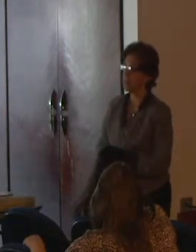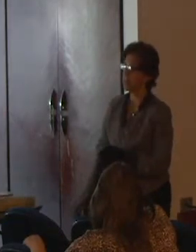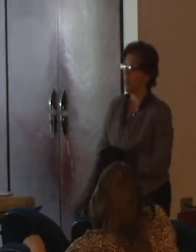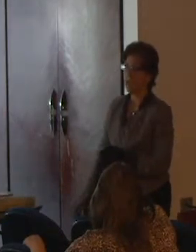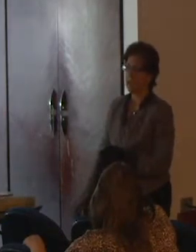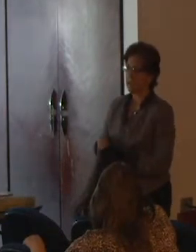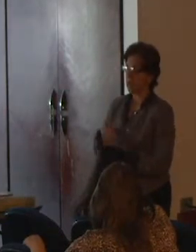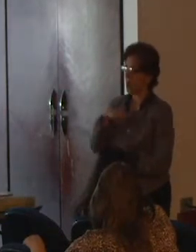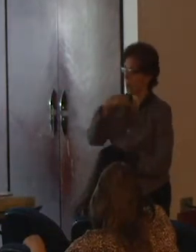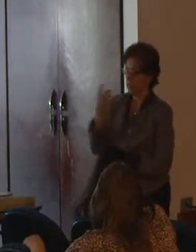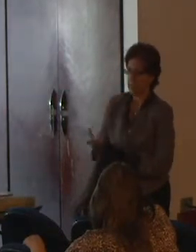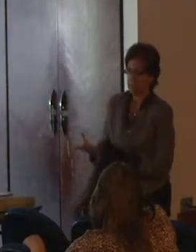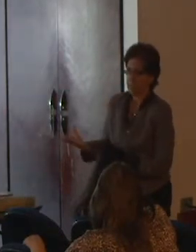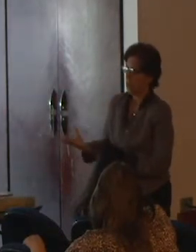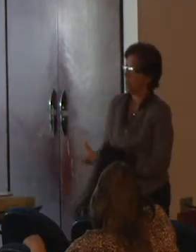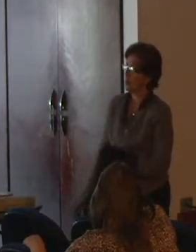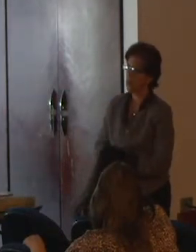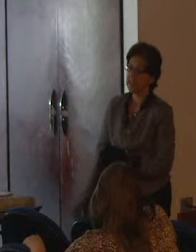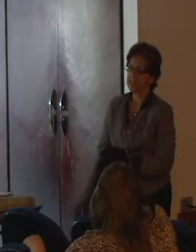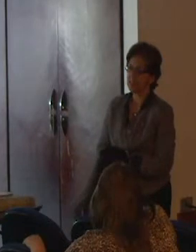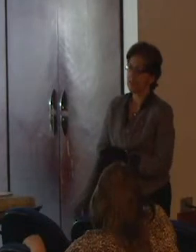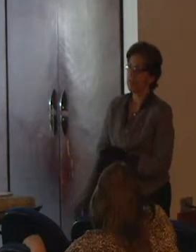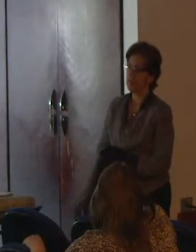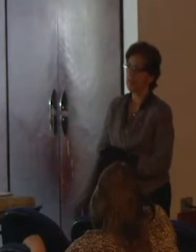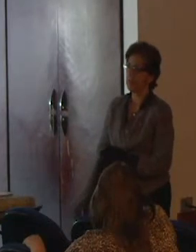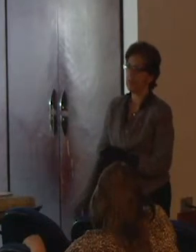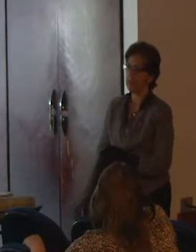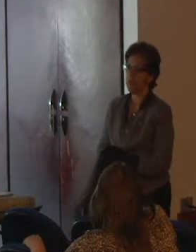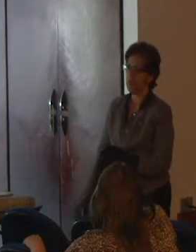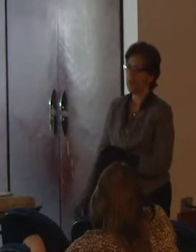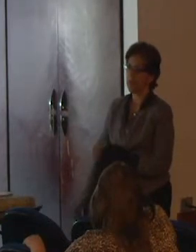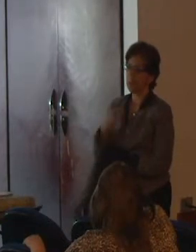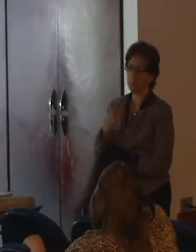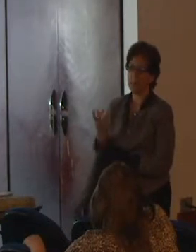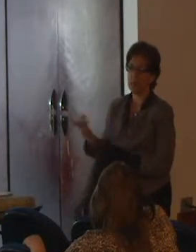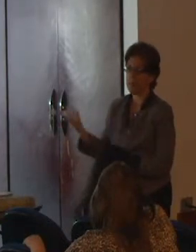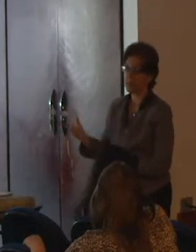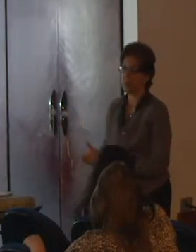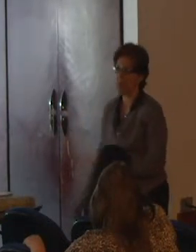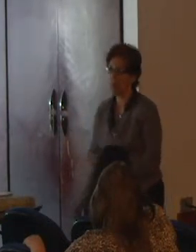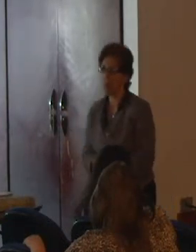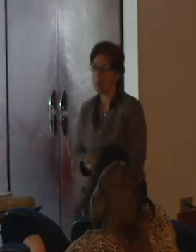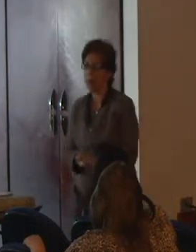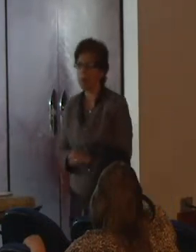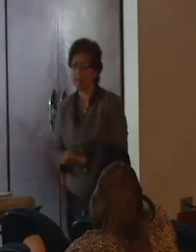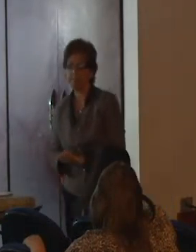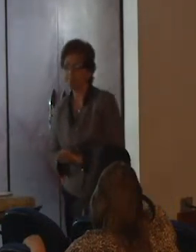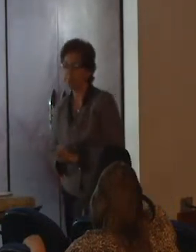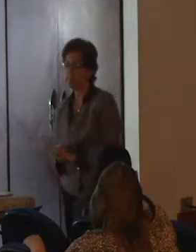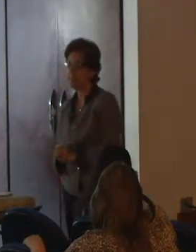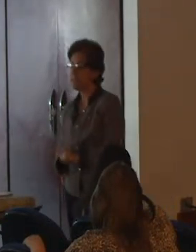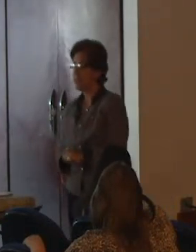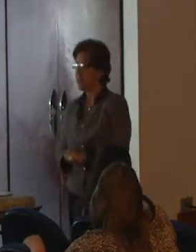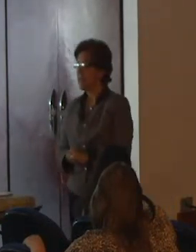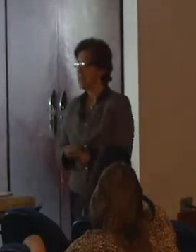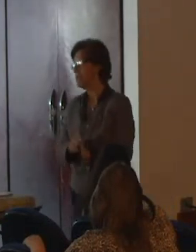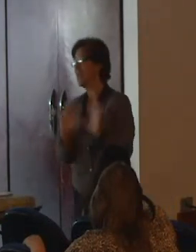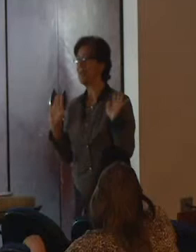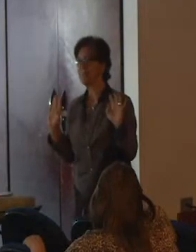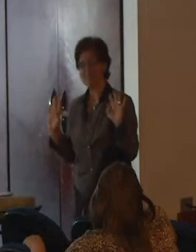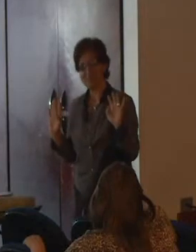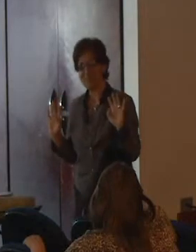un problema de una parenparesia que compromete todo el sistema articulatorio y que de por vida la persona no va a poder